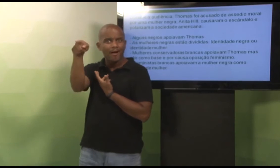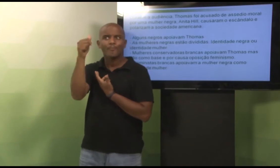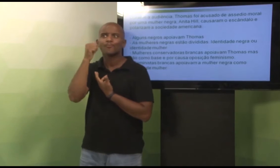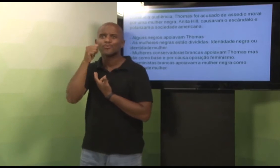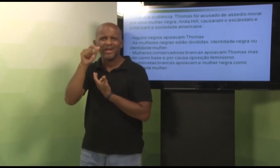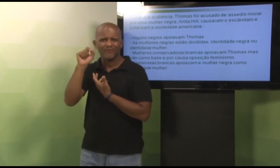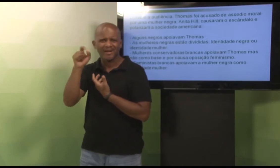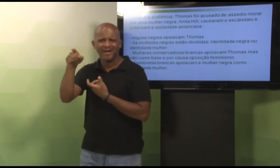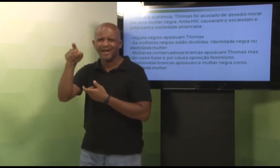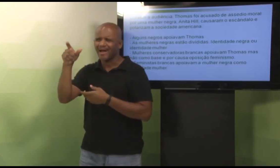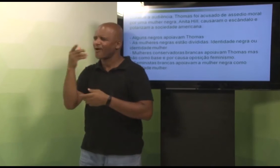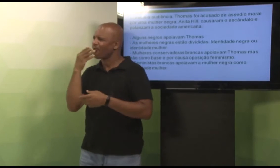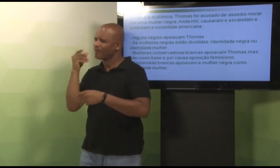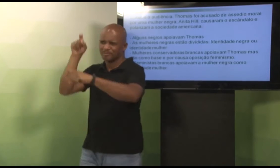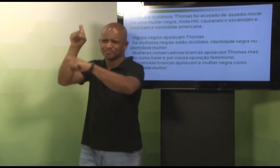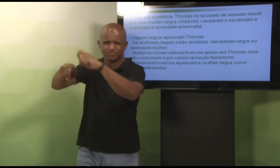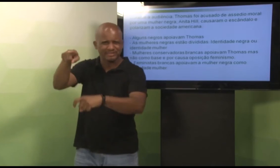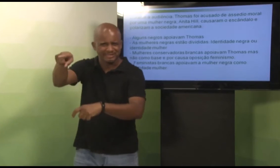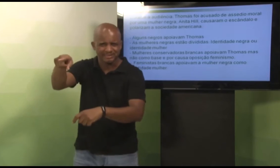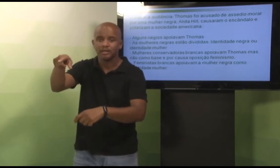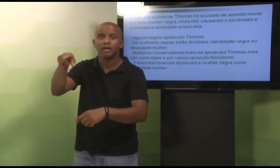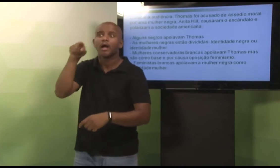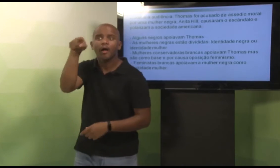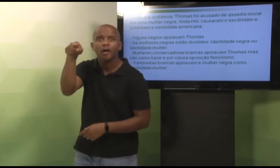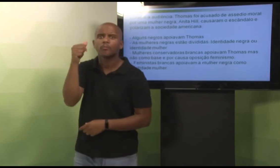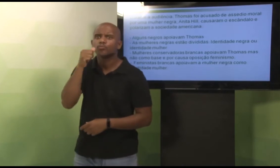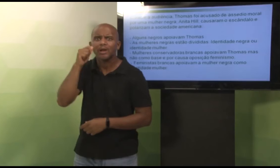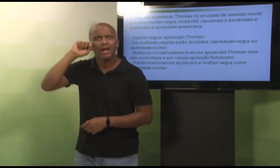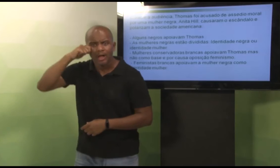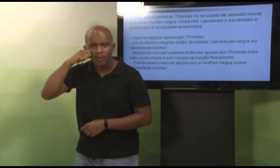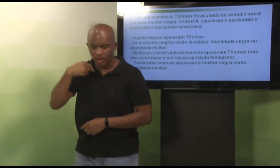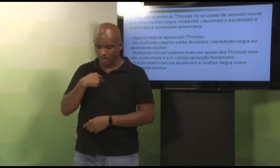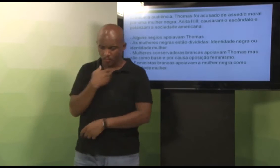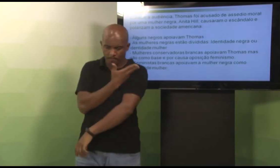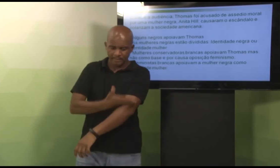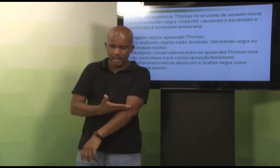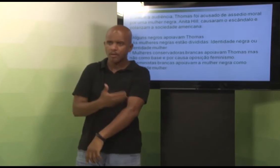era mulher e apoiava a mulher.